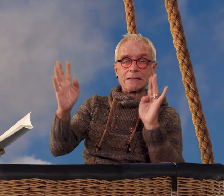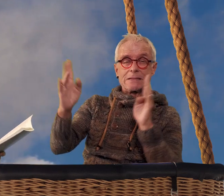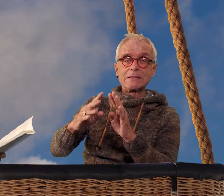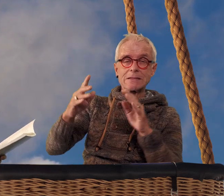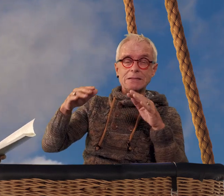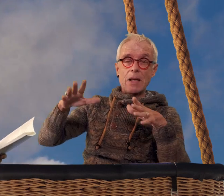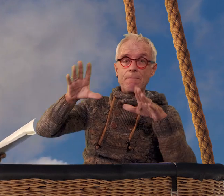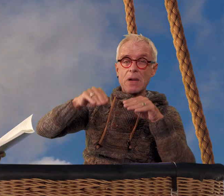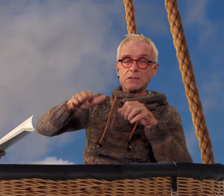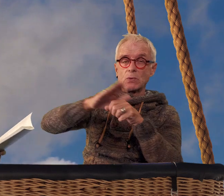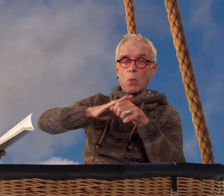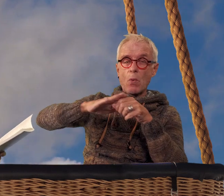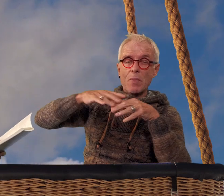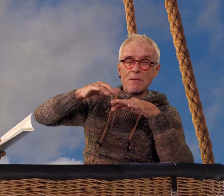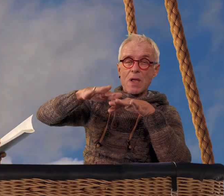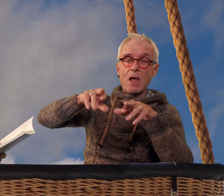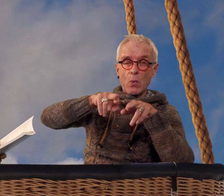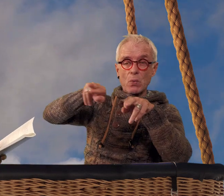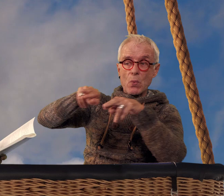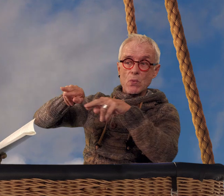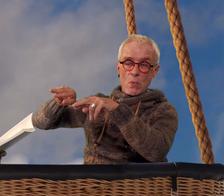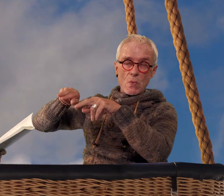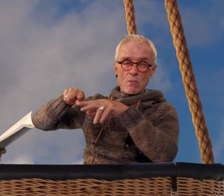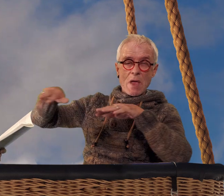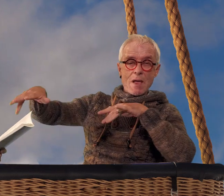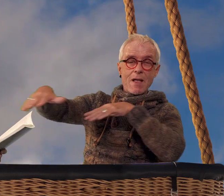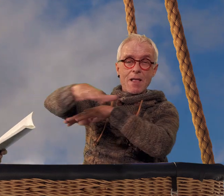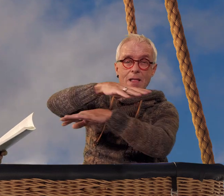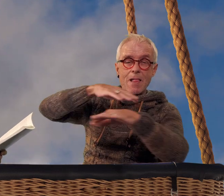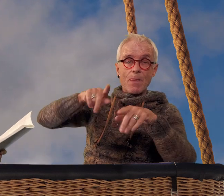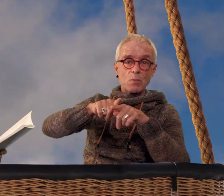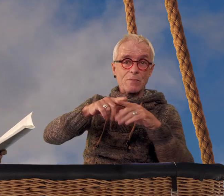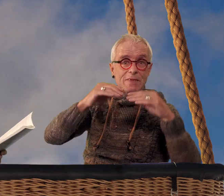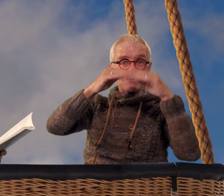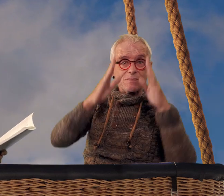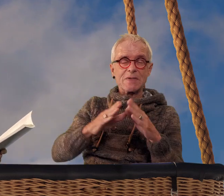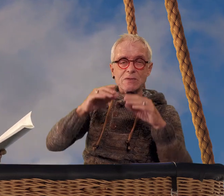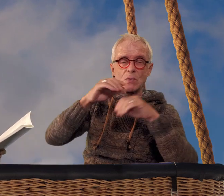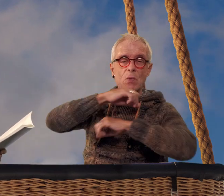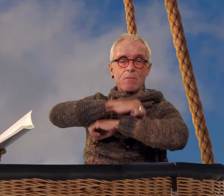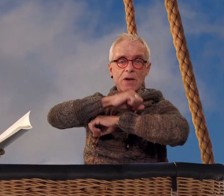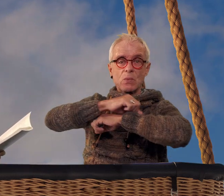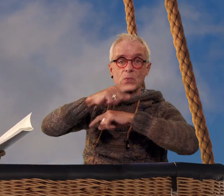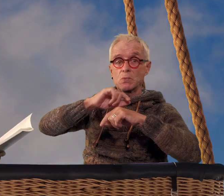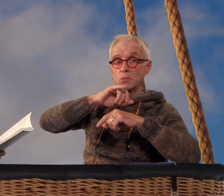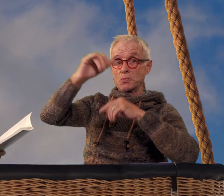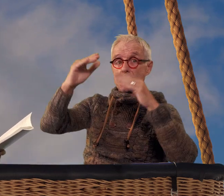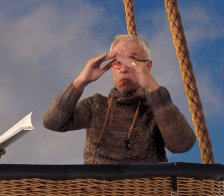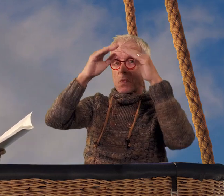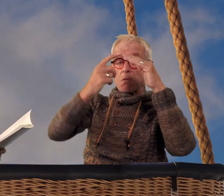inondait la place entière, se dégorgeait dans les rues environnantes et tapissait les maisons de la place du rez-de-chaussée aux pignons d'Ardoise.